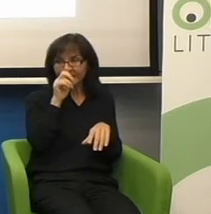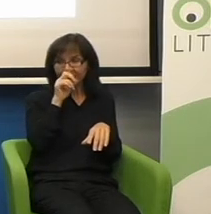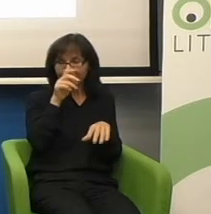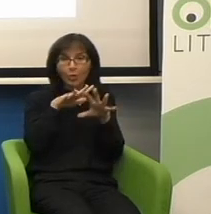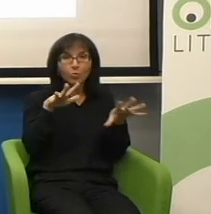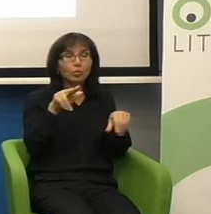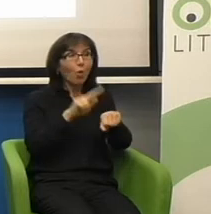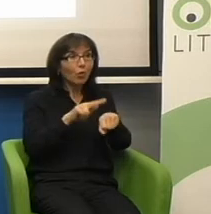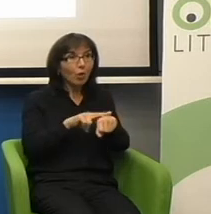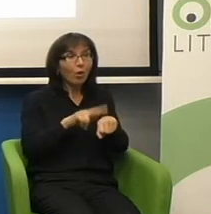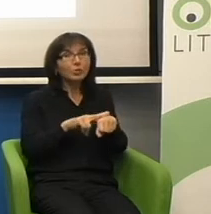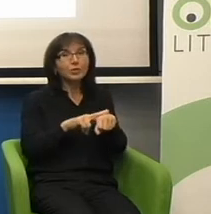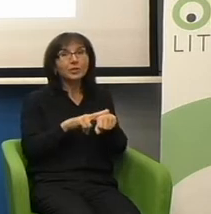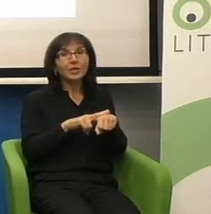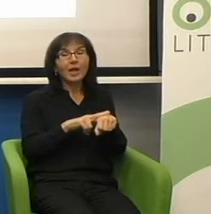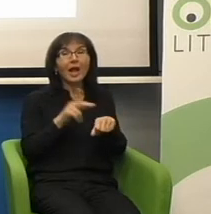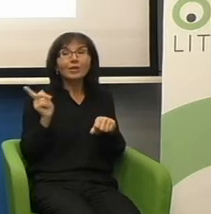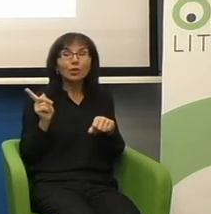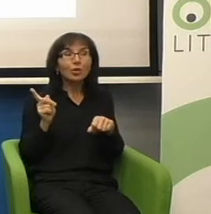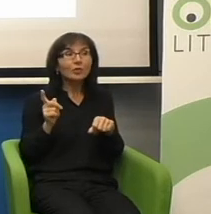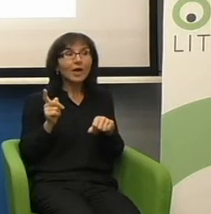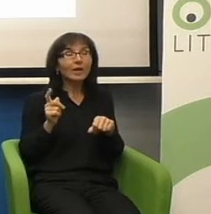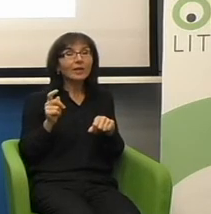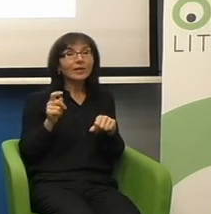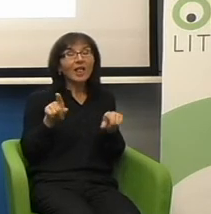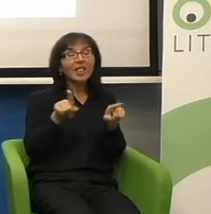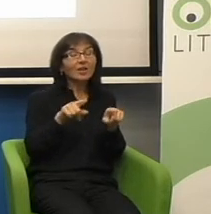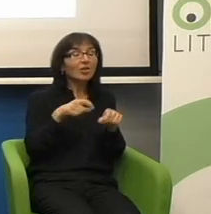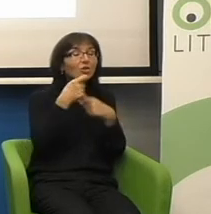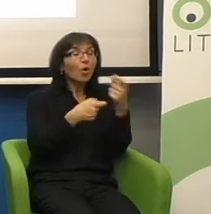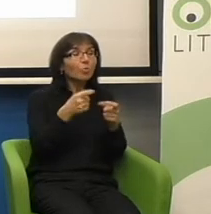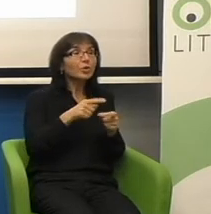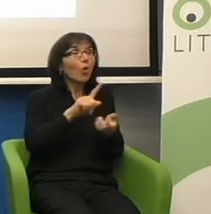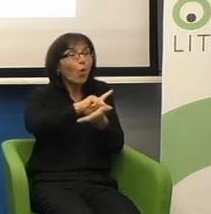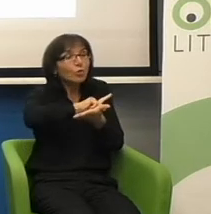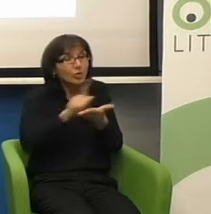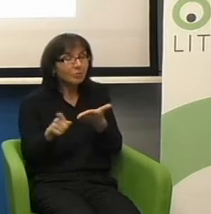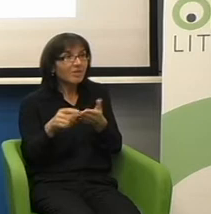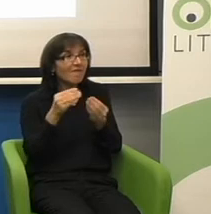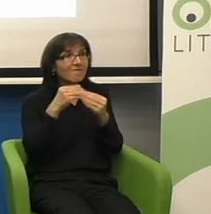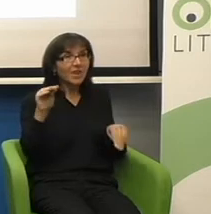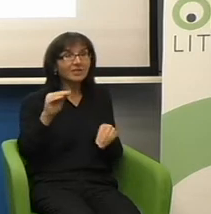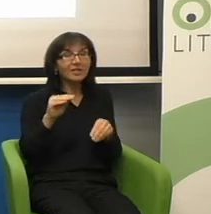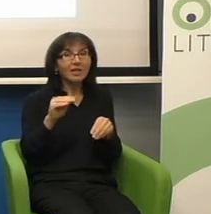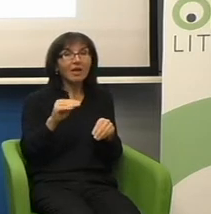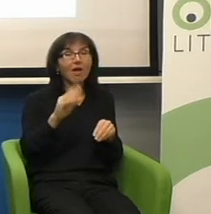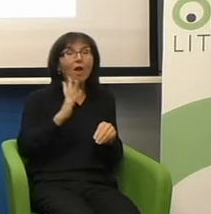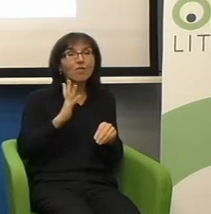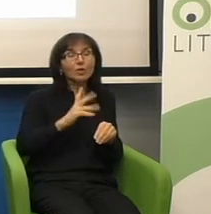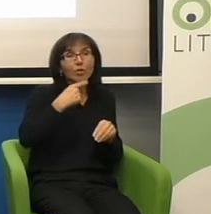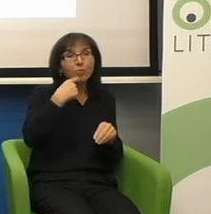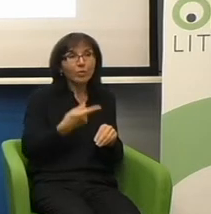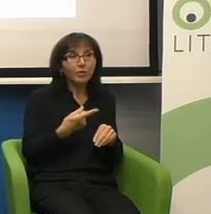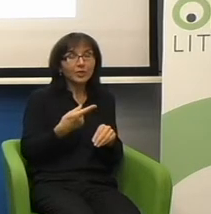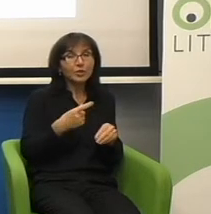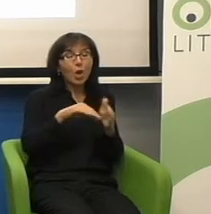godzin na to poświęcam, tylko że Dorota w tym samym czasie potrafi zrobić dużo więcej. Ale myślę, że warto też wspomnieć o tym, że